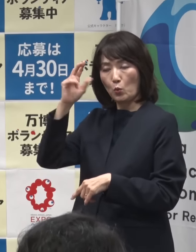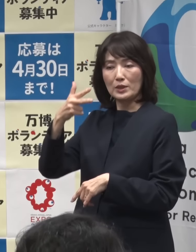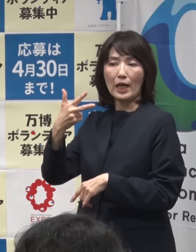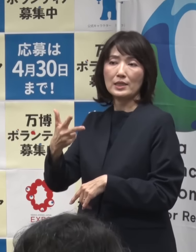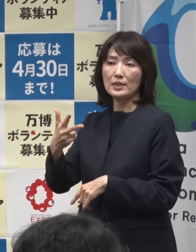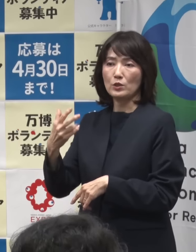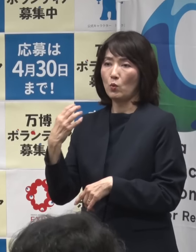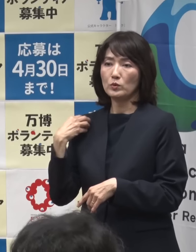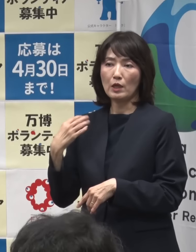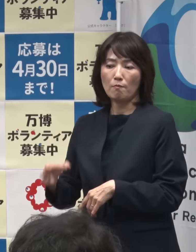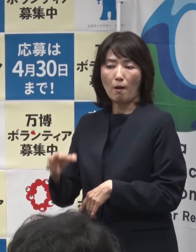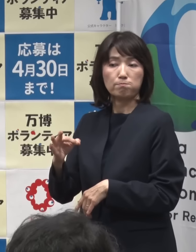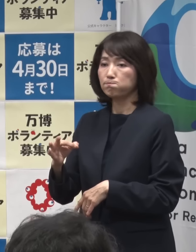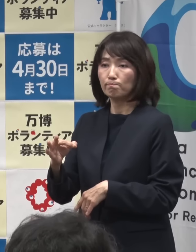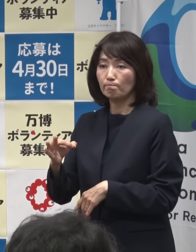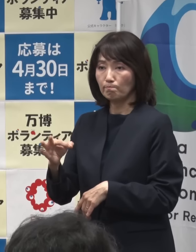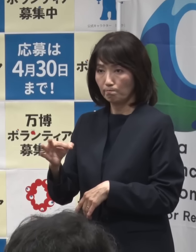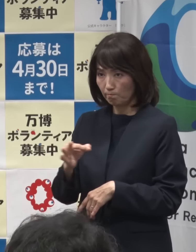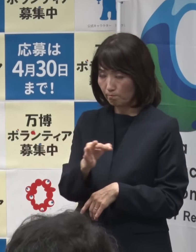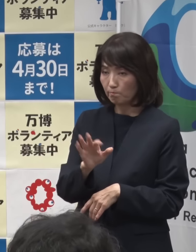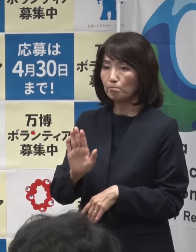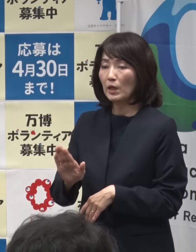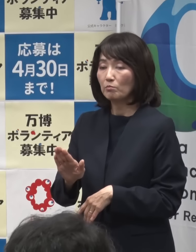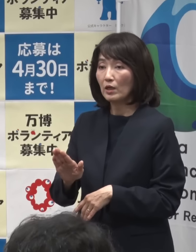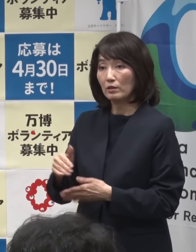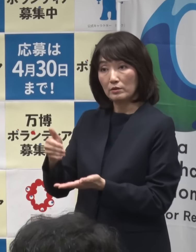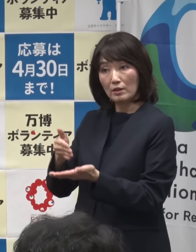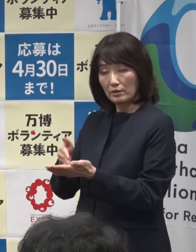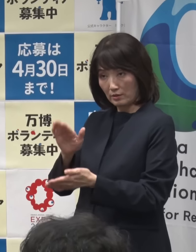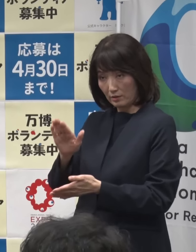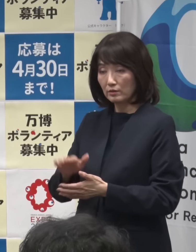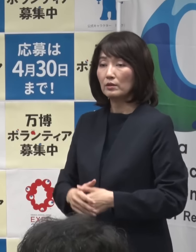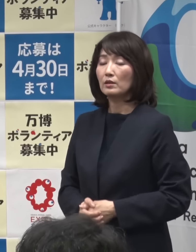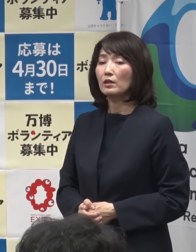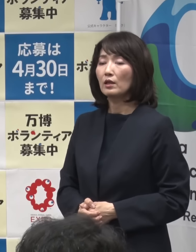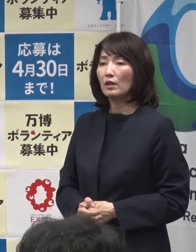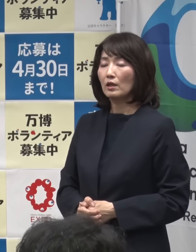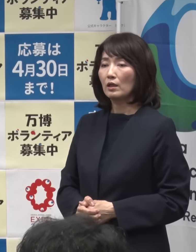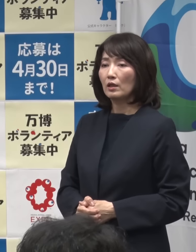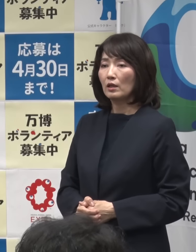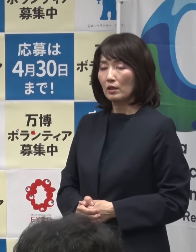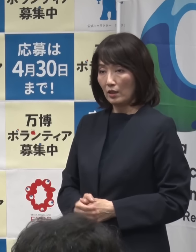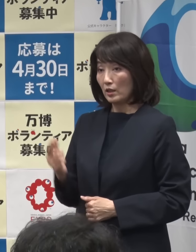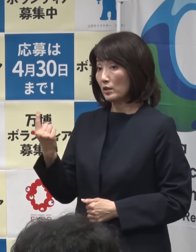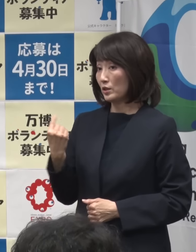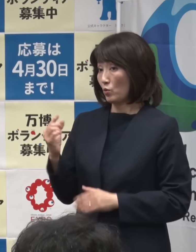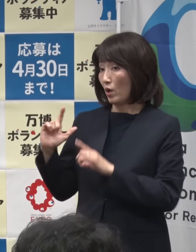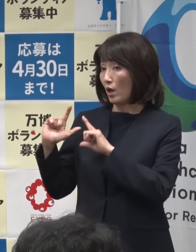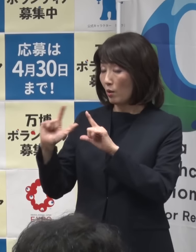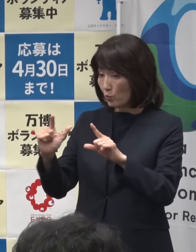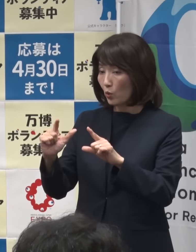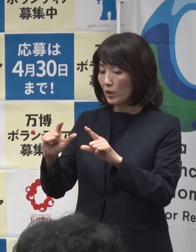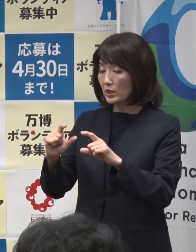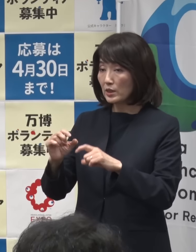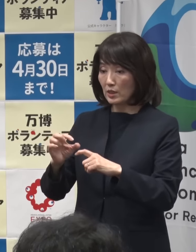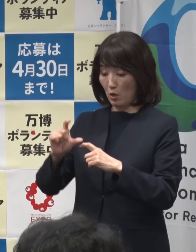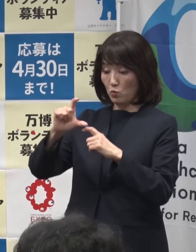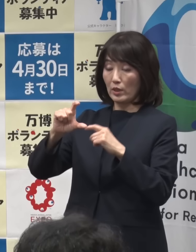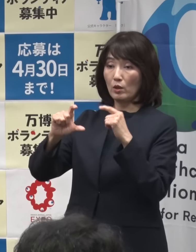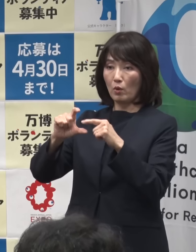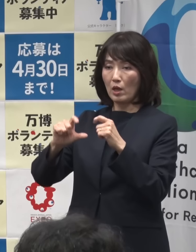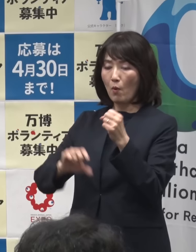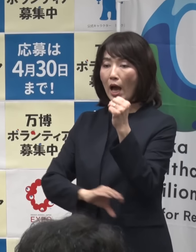増えることはないというふうな認識というふうに話しておられて、基本的にこの、昨日発表された増額部分というのは、